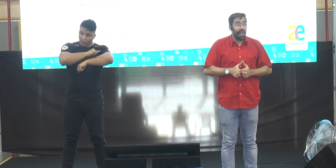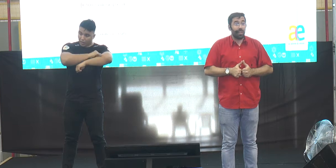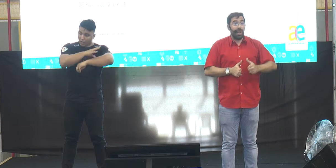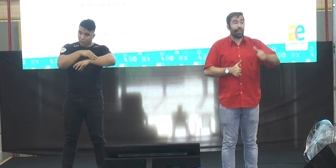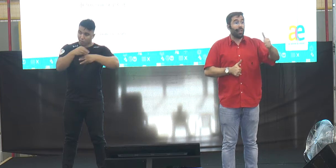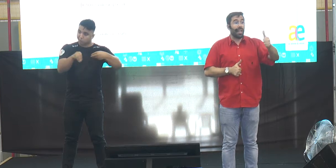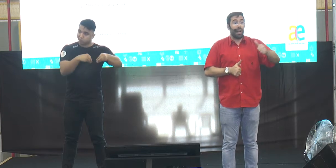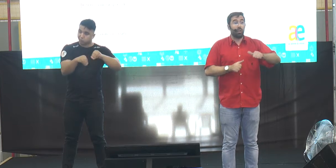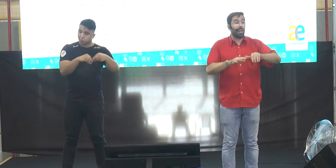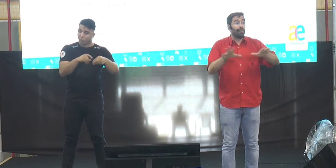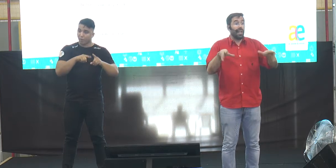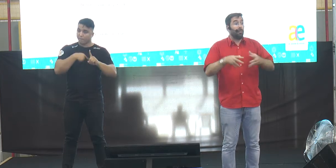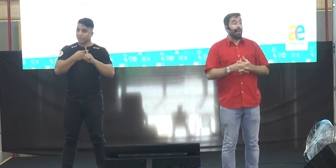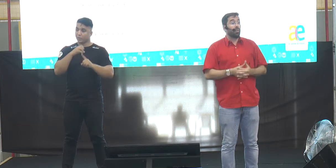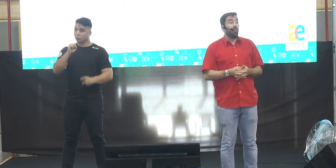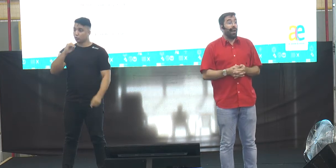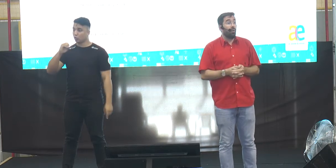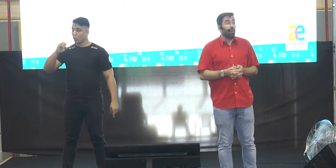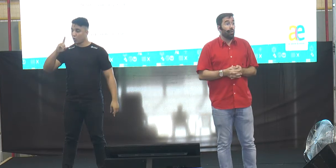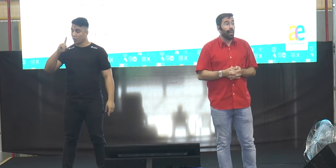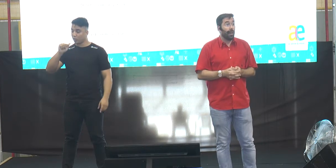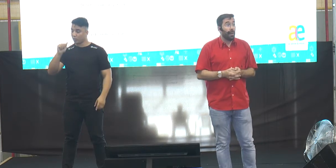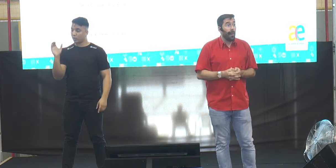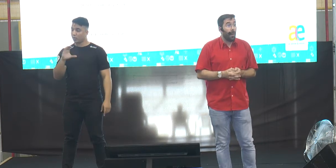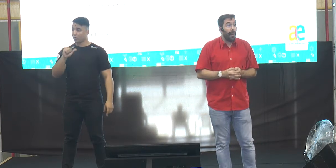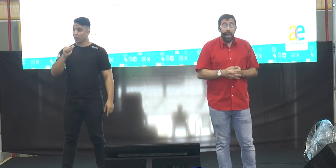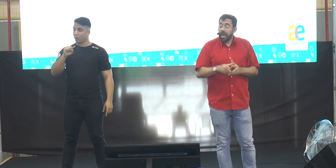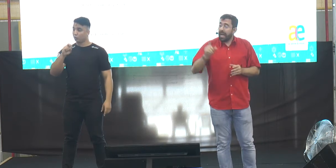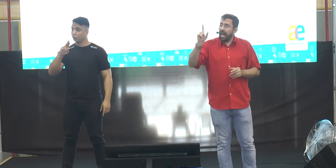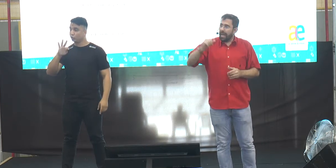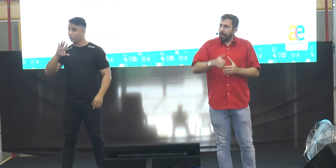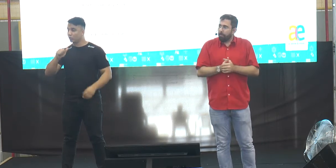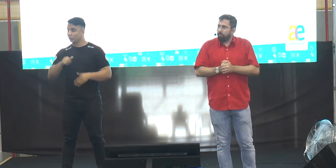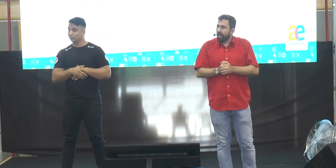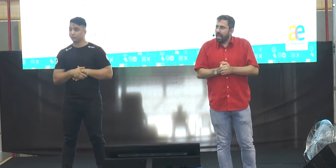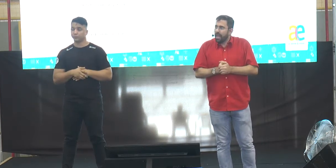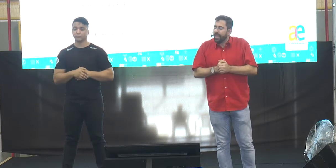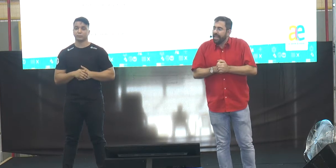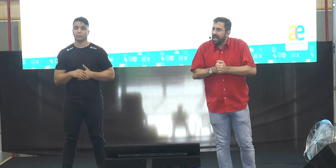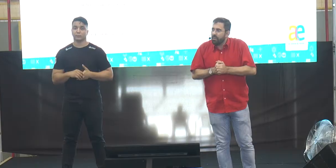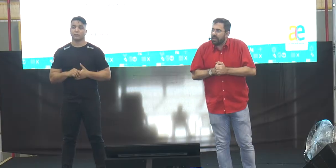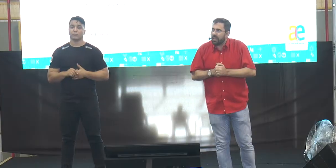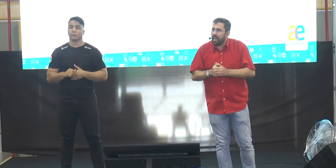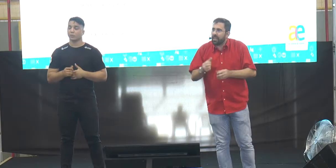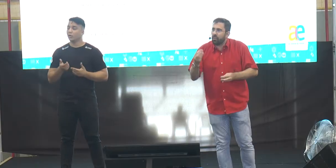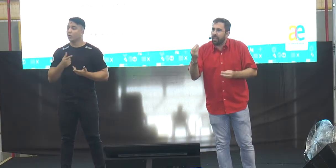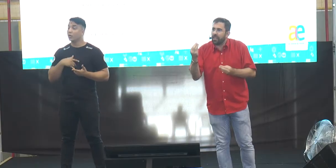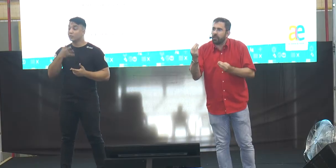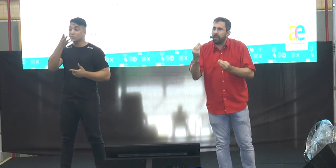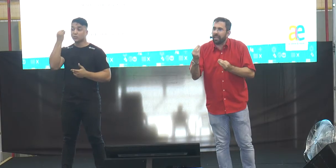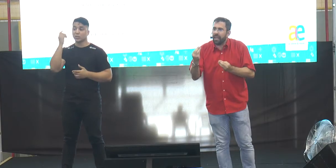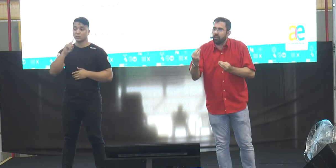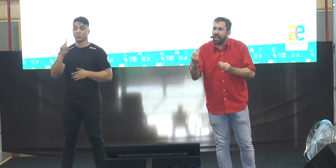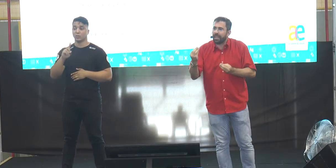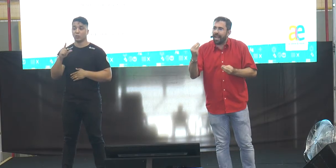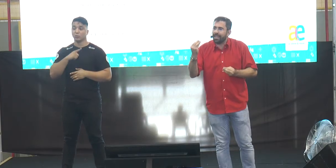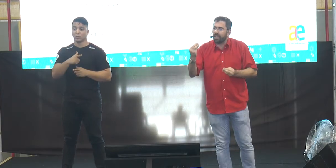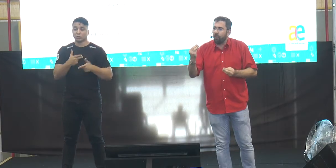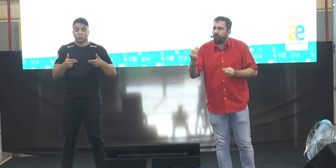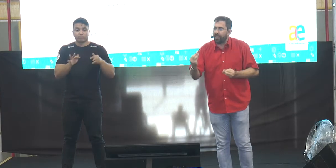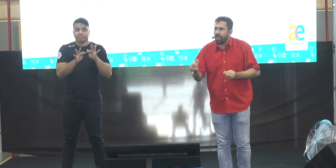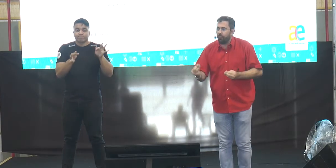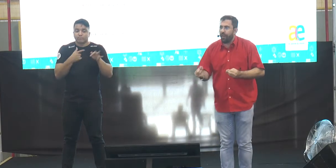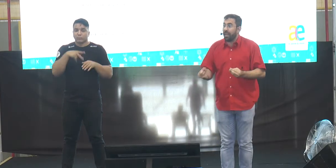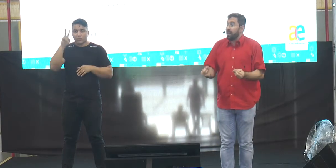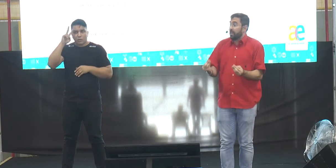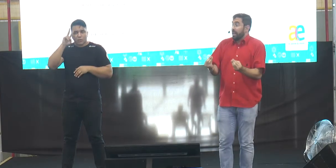cáustica. Então a soda cáustica é usada para dissolver a gordura. Cara, não esqueçam desses pequenos detalhes